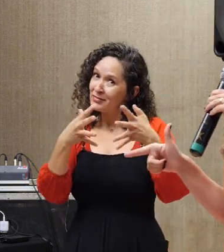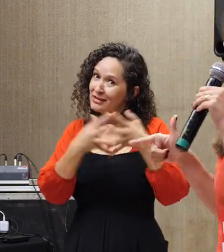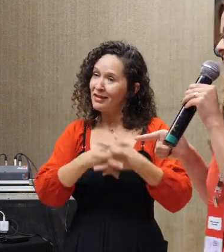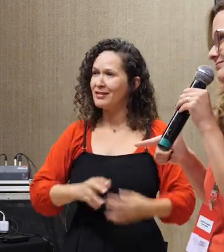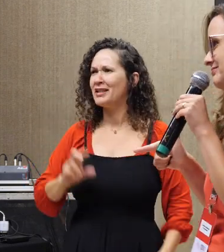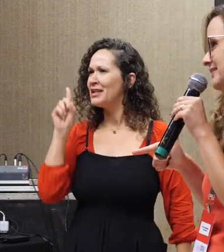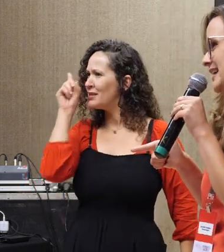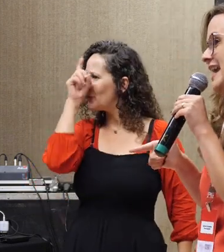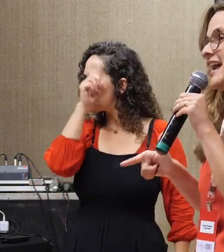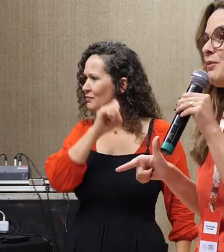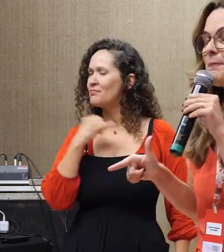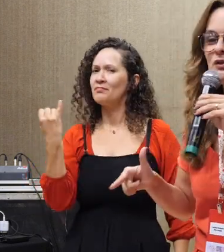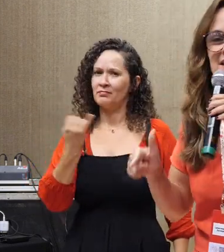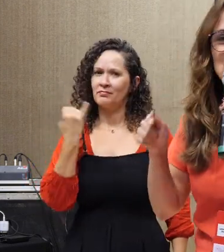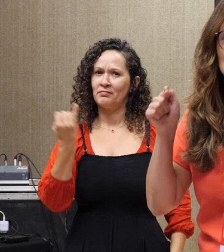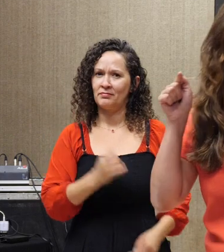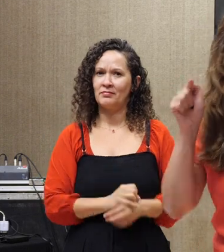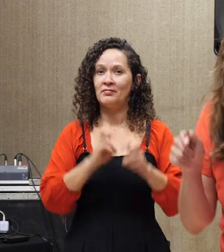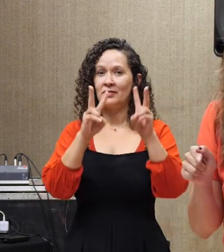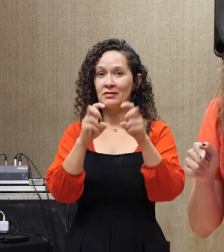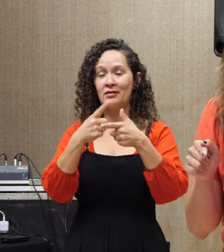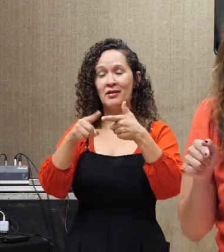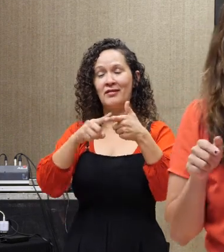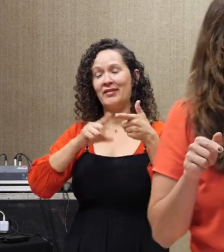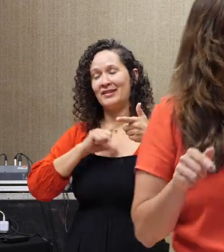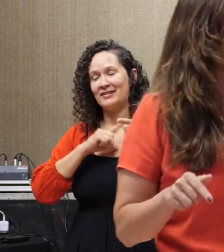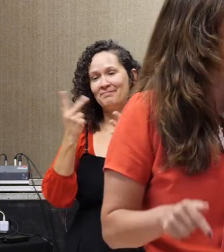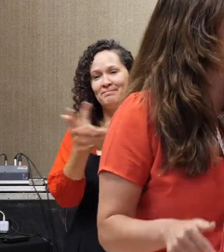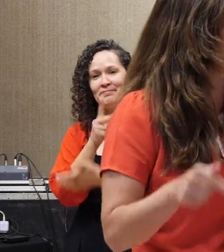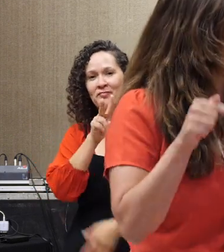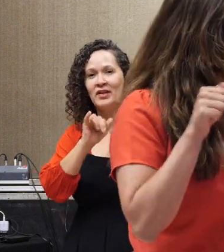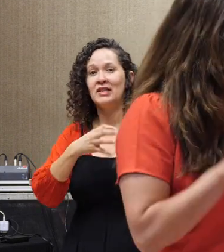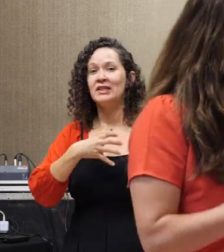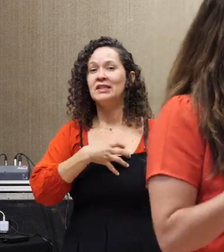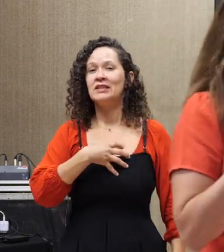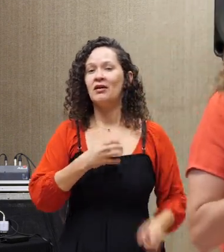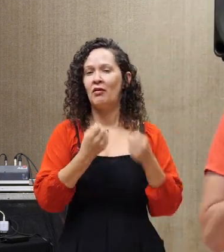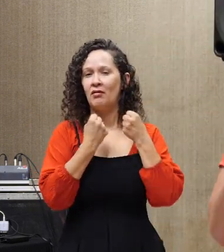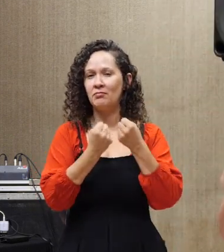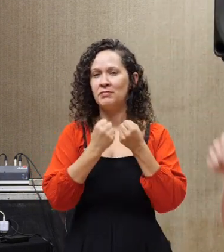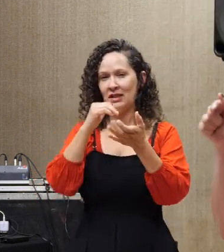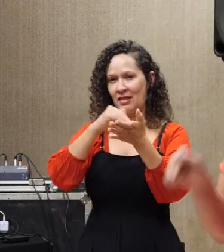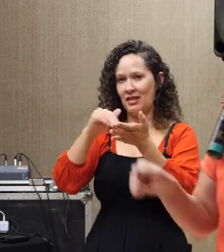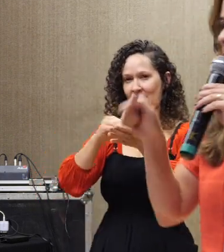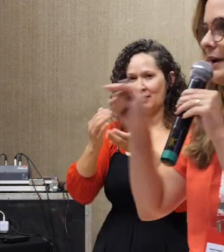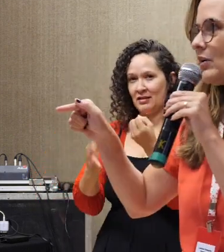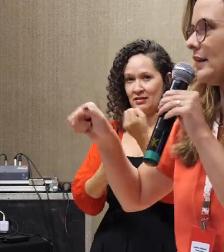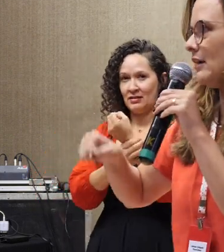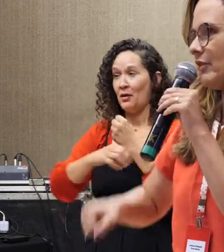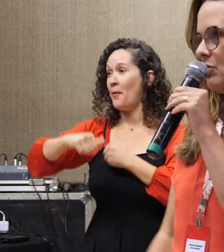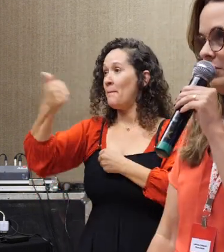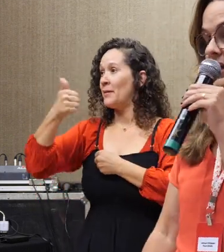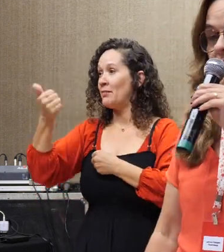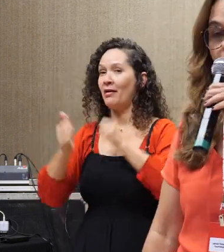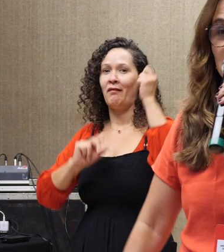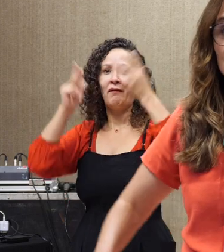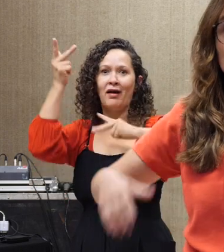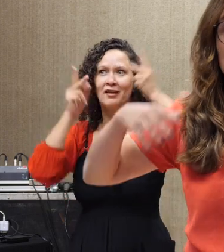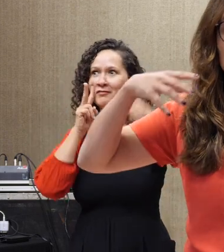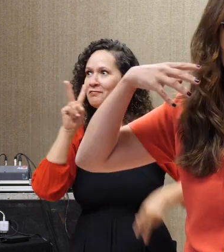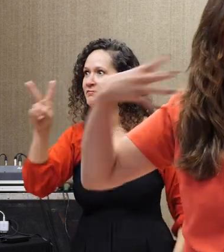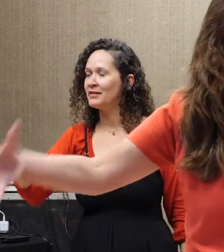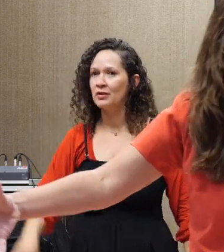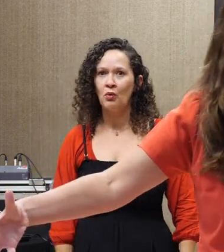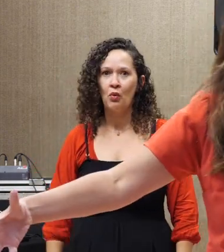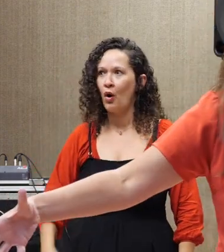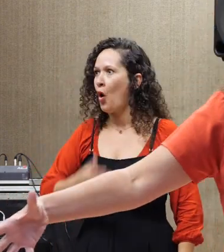muito cara. Ela é uma pauta que dá muito problema. Eu fui sentir o peso de ser secretária de segurança no primeiro carnaval, que eu vi que eu